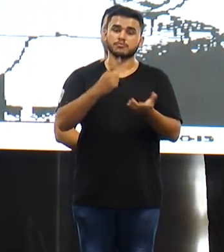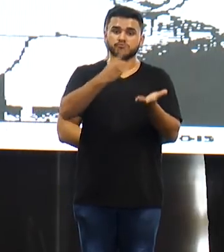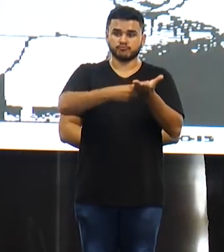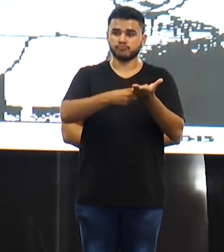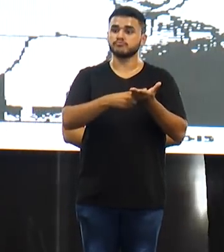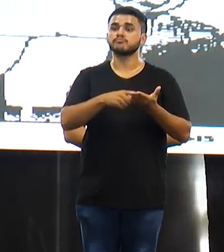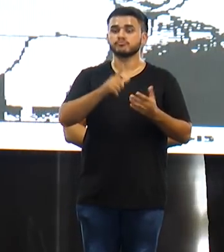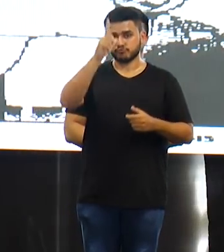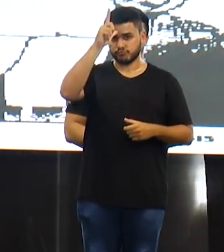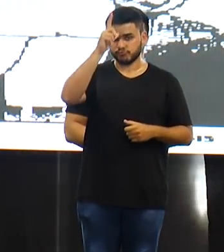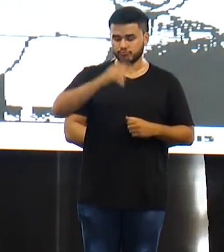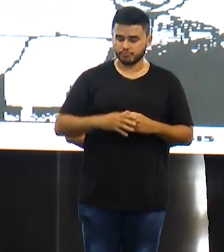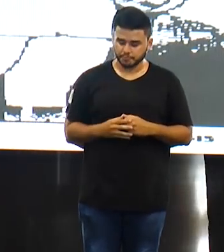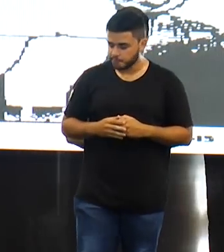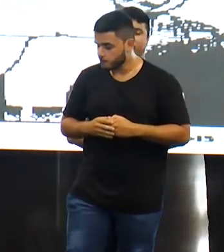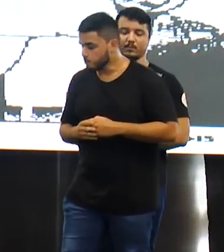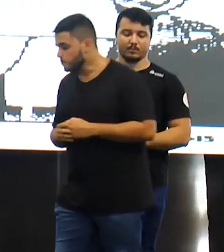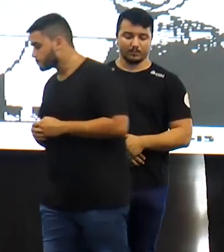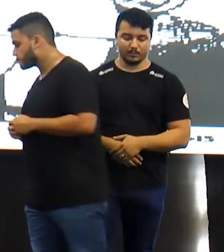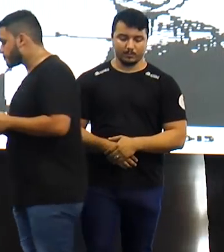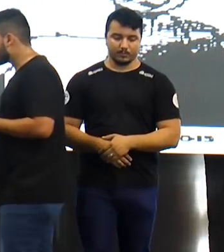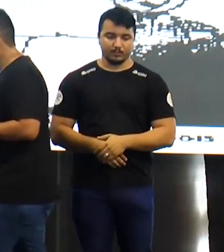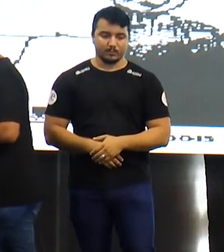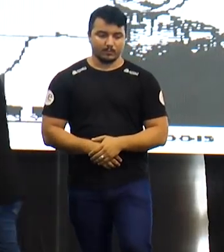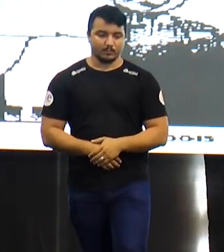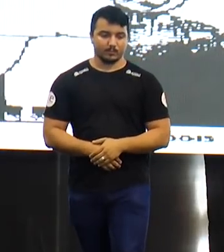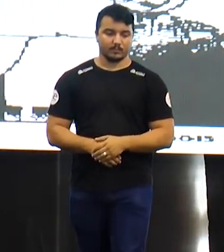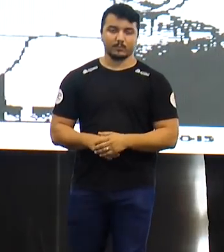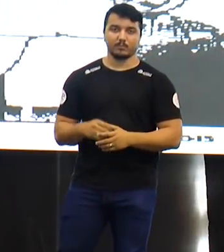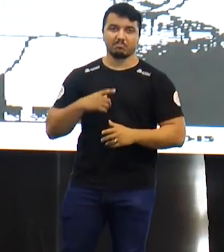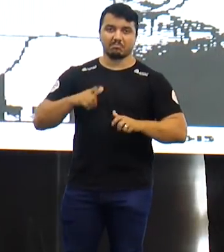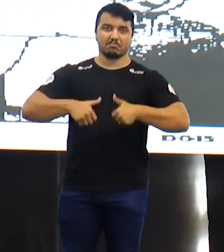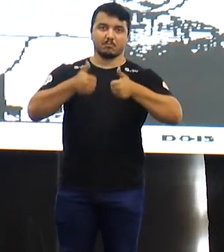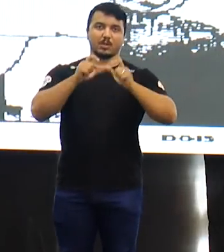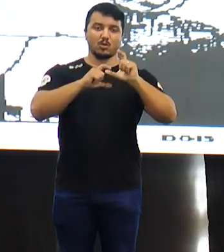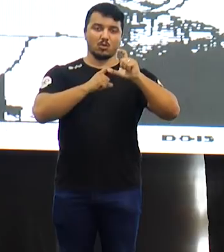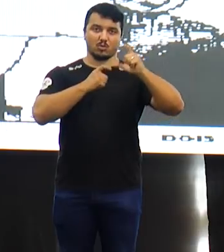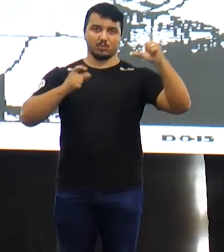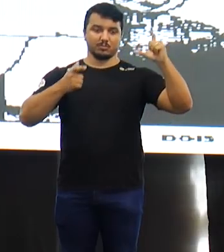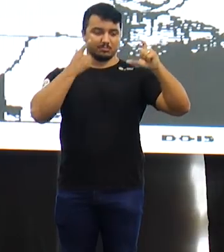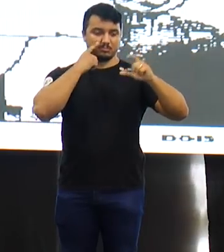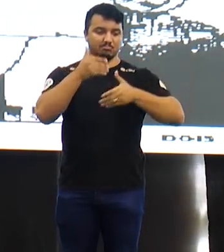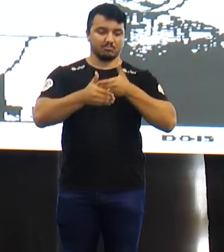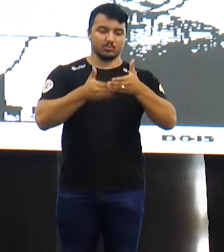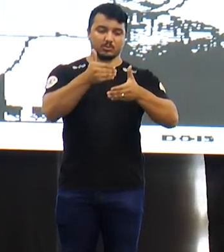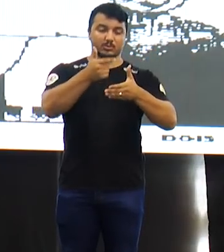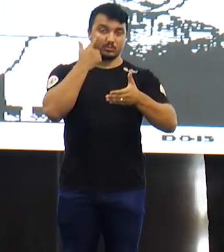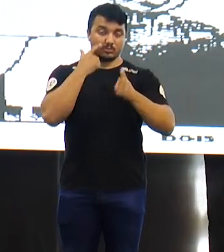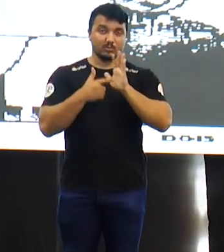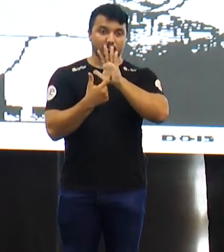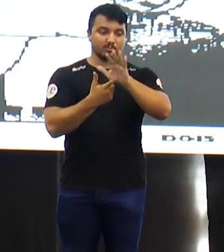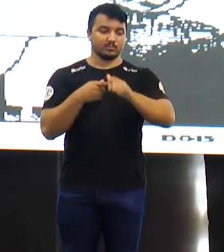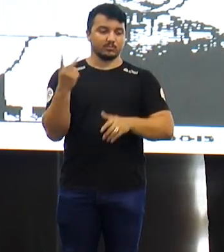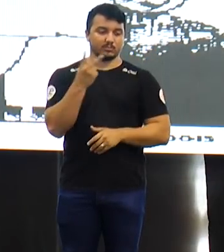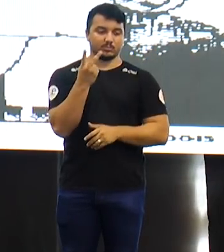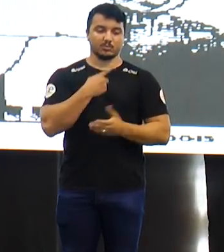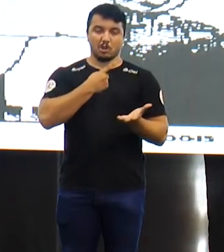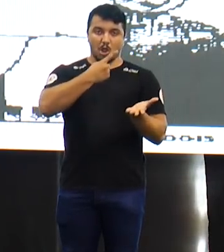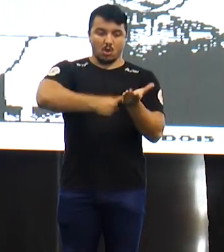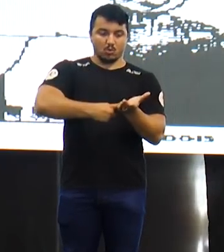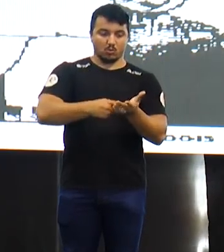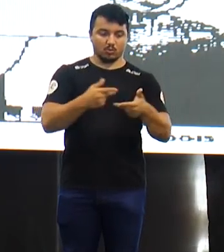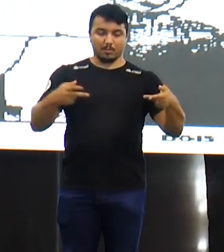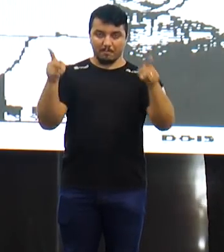não agressão. Pela charge, que eu acho a melhor charge sobre o processo, vocês veem os dois fazendo um acordo